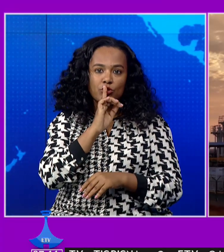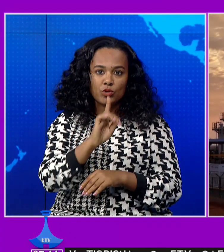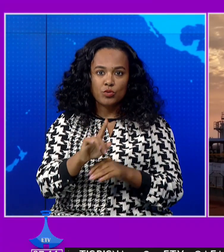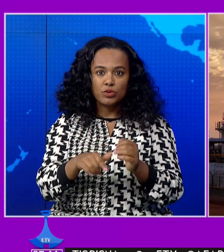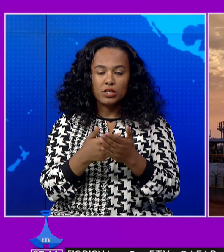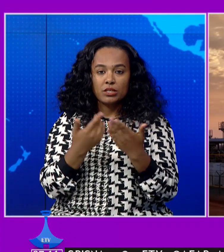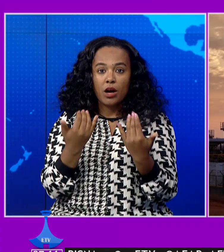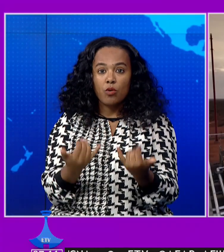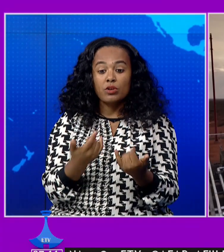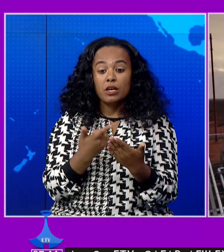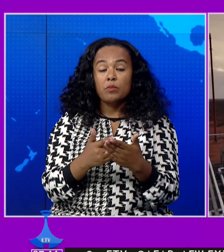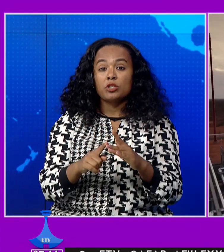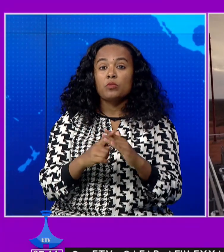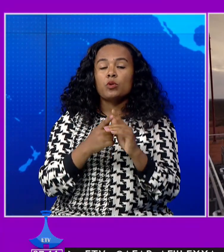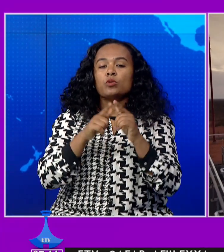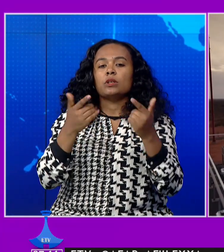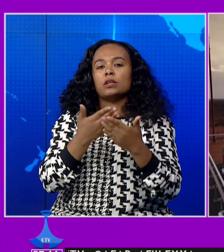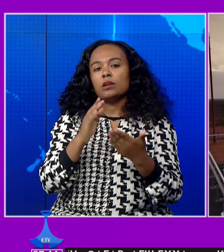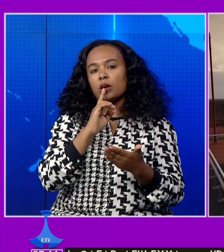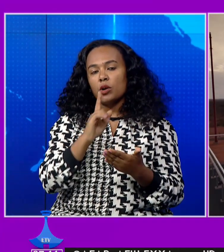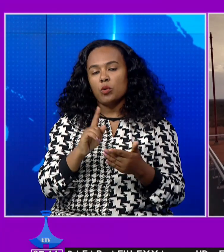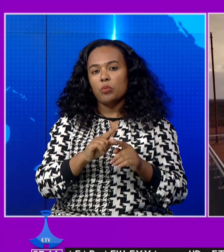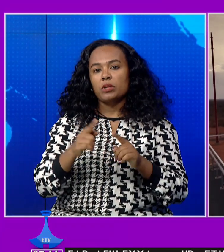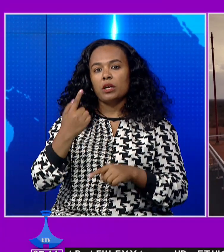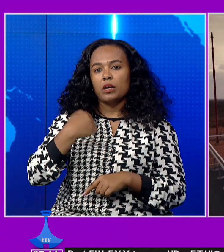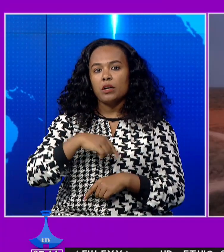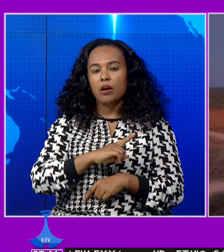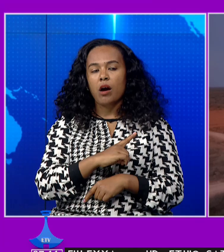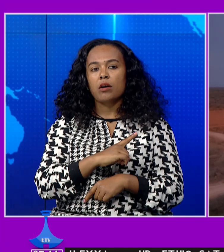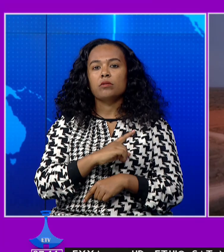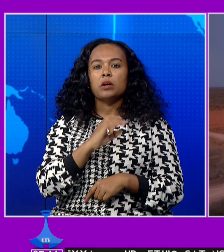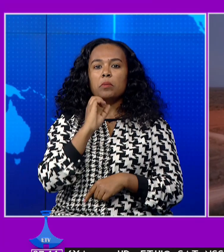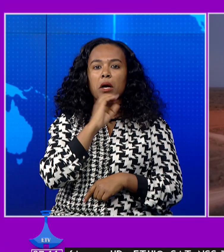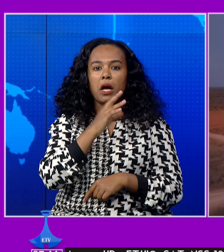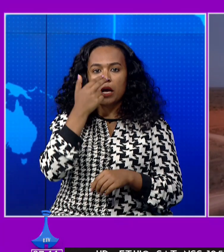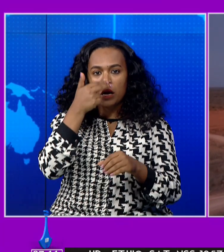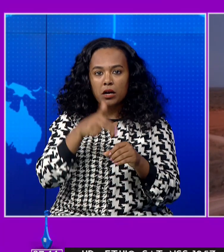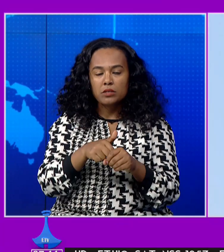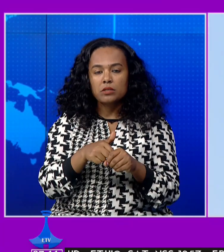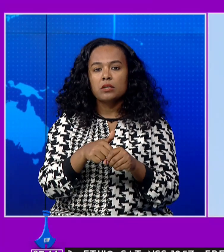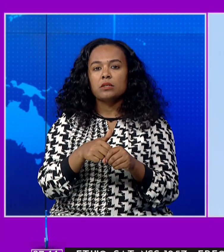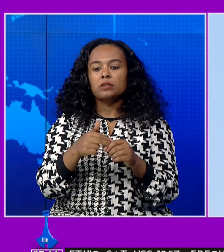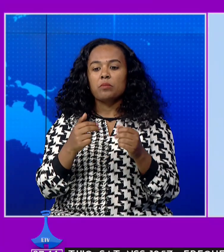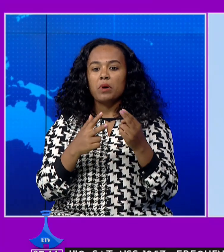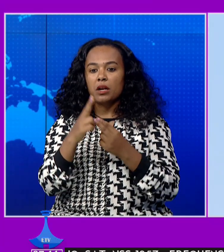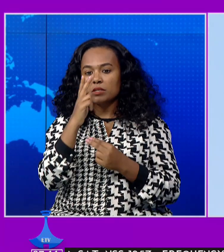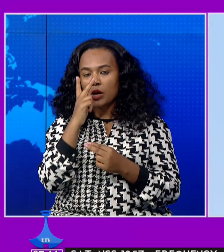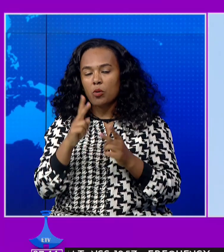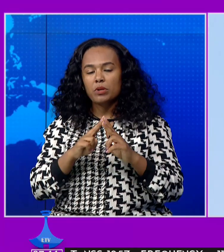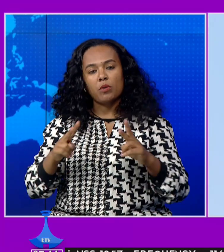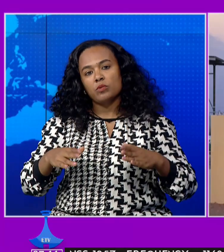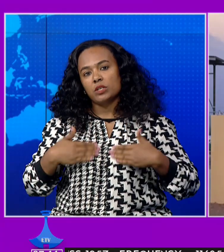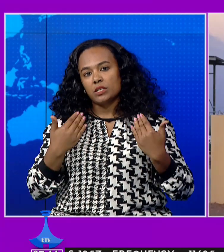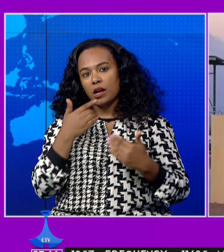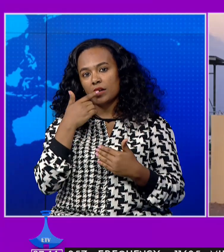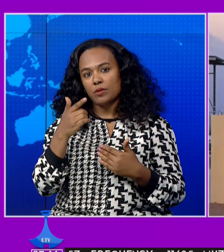ይሄ ኢንቨስትመንት መጀመሩ ትልቅ ነገር ነው። በተለይ አሁን የካሉብ ጋዝ እዛ በቀደም ሲመረቅ ሳየው በጣም ነው ደስ ያለኝ።